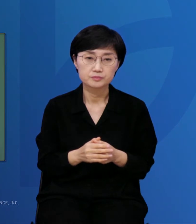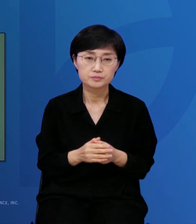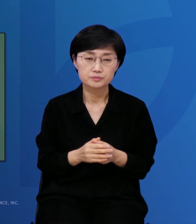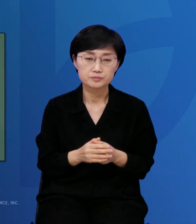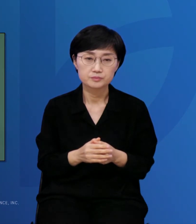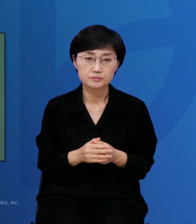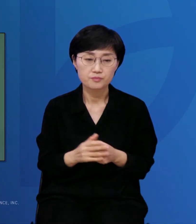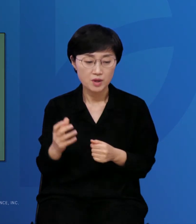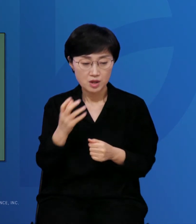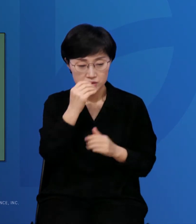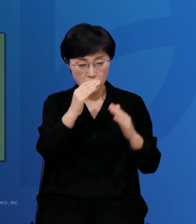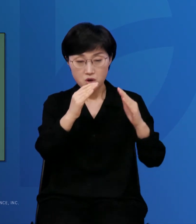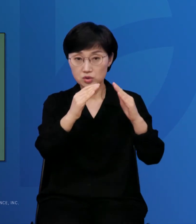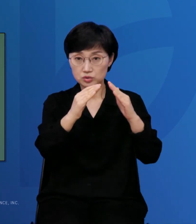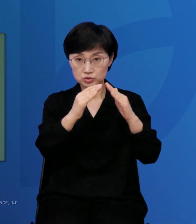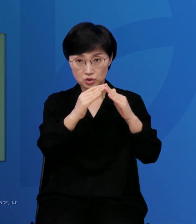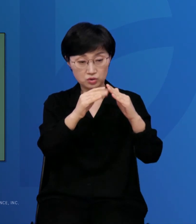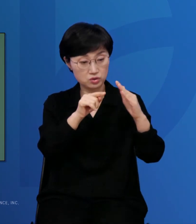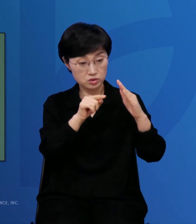이 성전 멀쩡을 놔두고